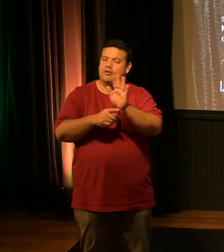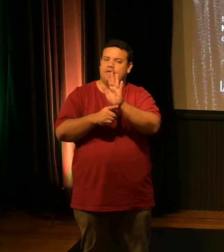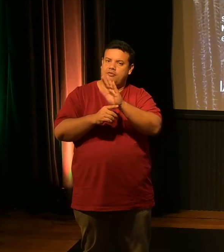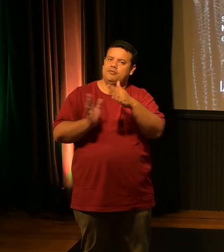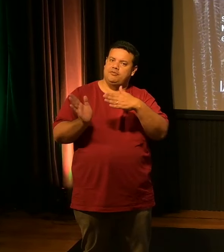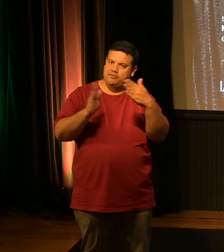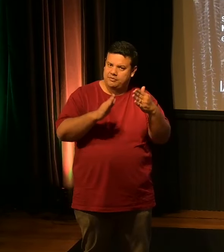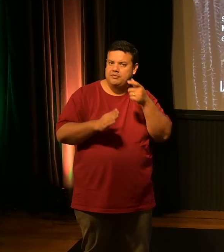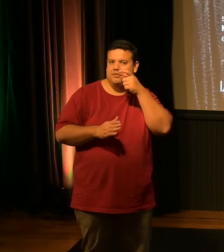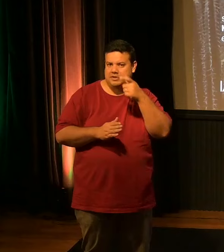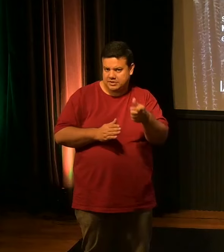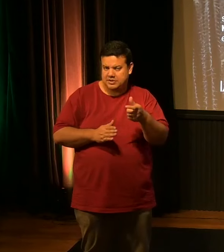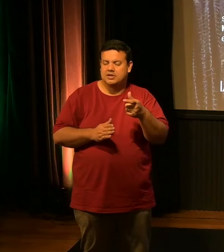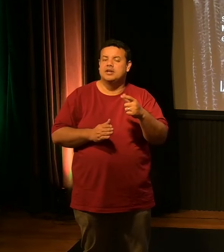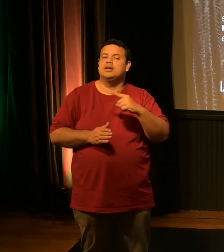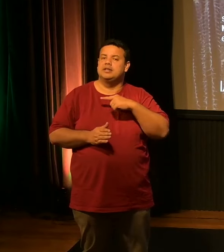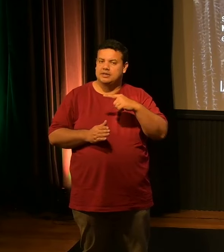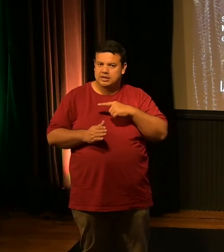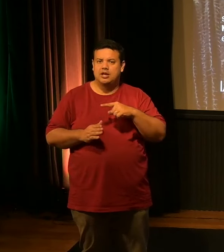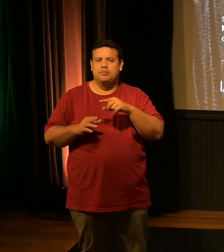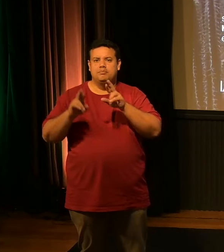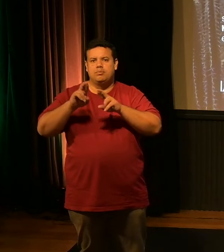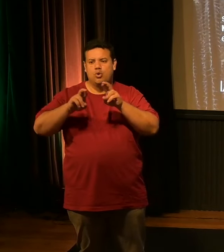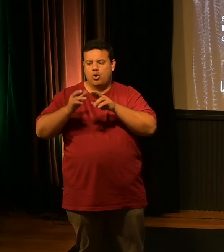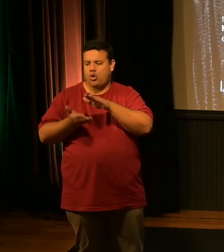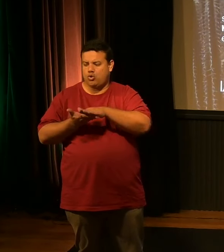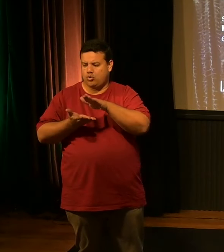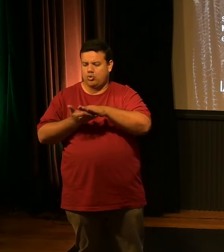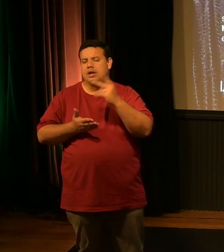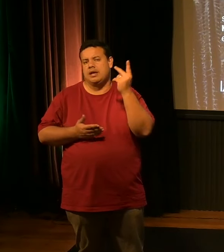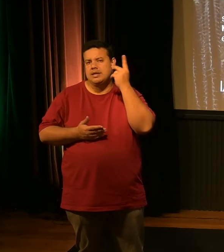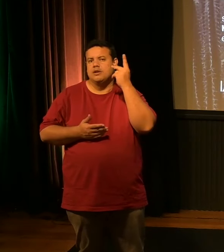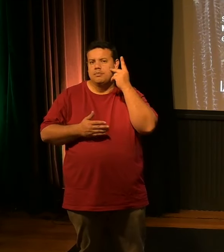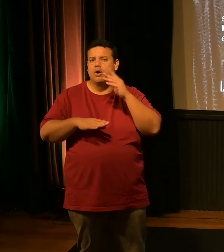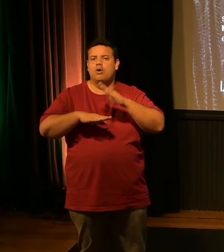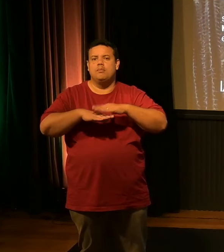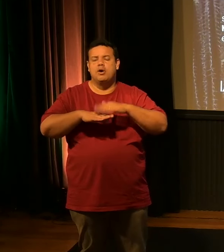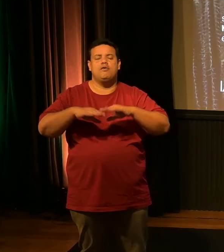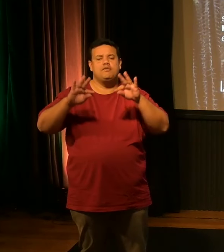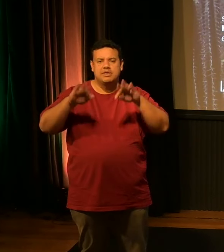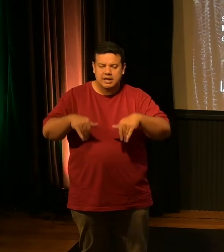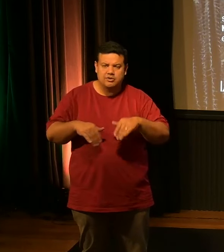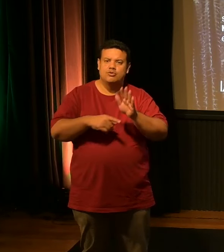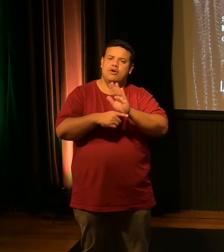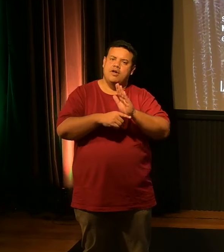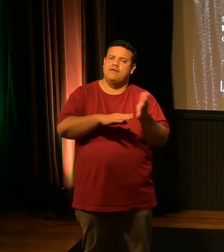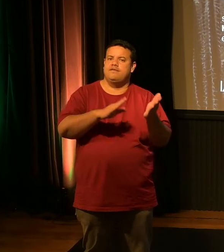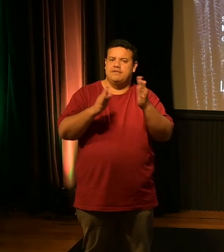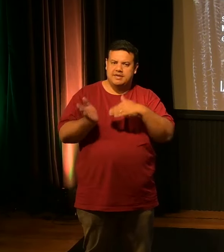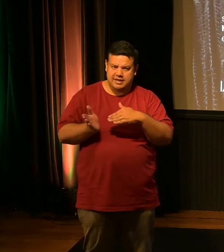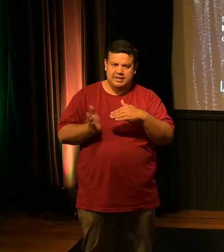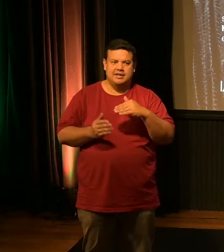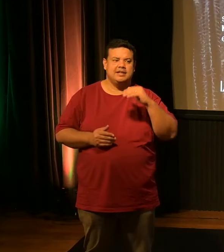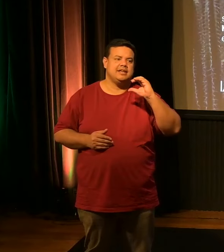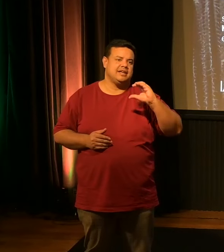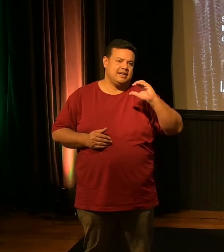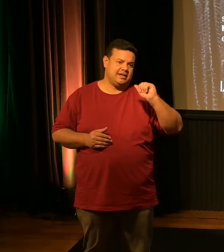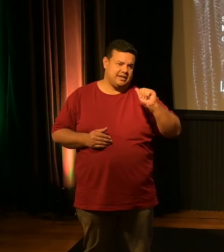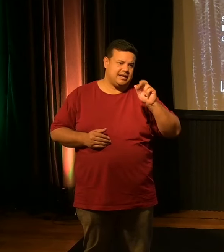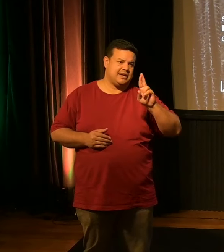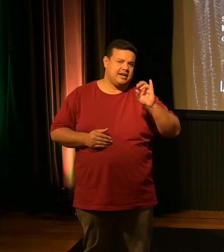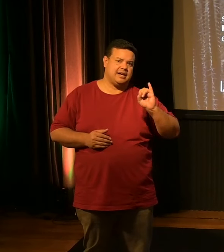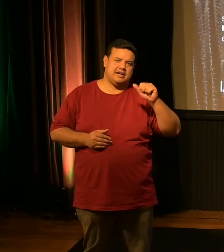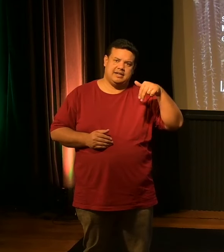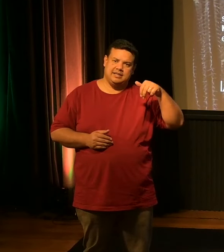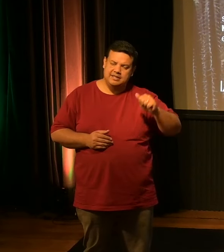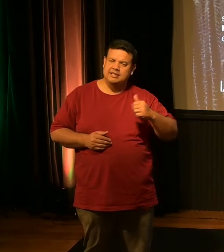de Vidro, uma produtora lá de São Paulo, que fez a finalização dessa vinheta. E, por fim, Karine Martins, que aceitou nosso convite, uma amiga